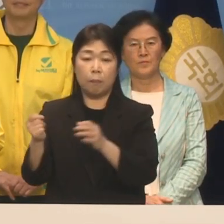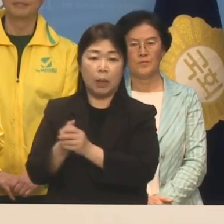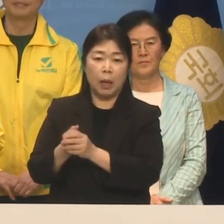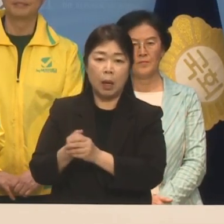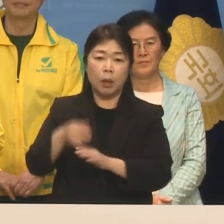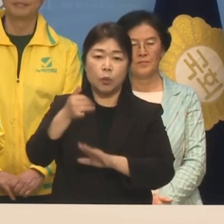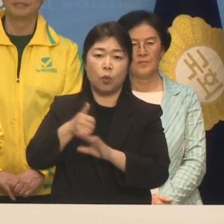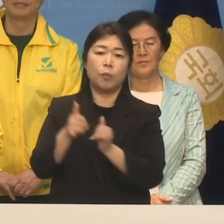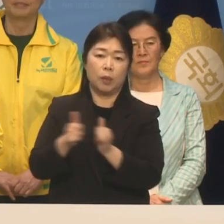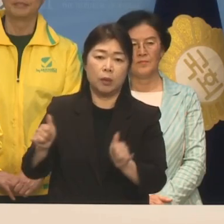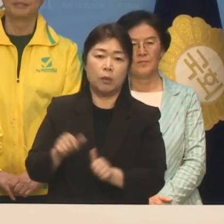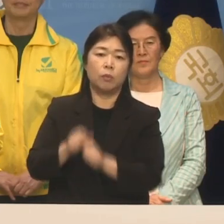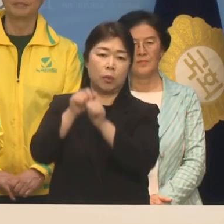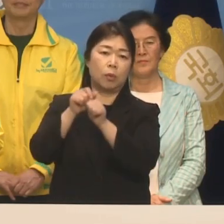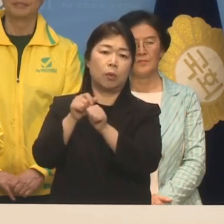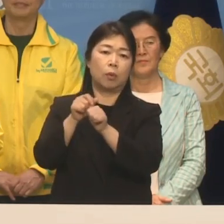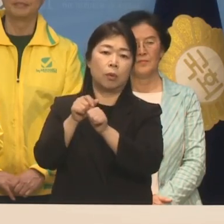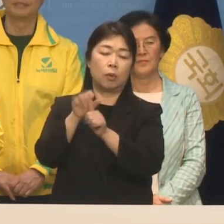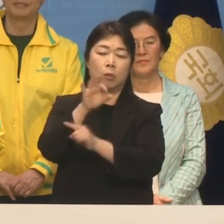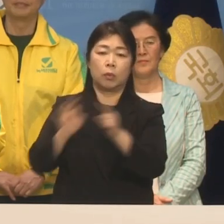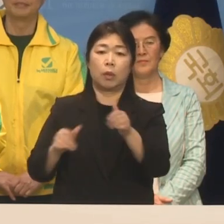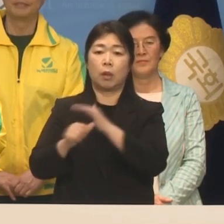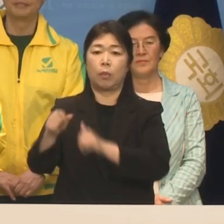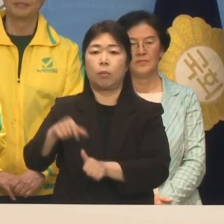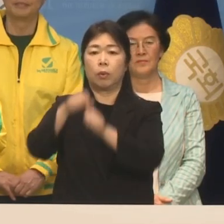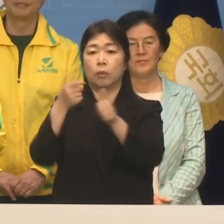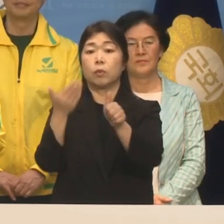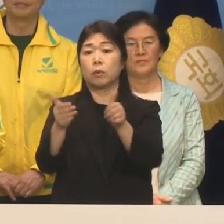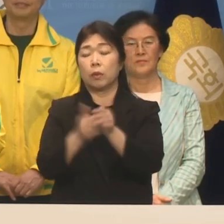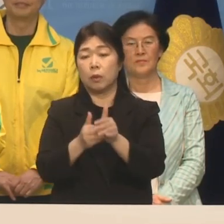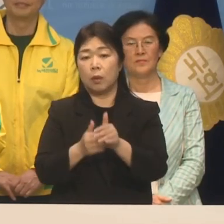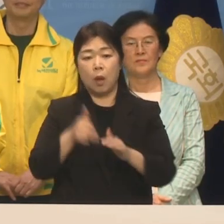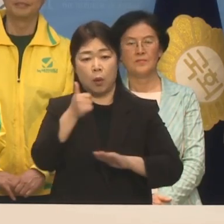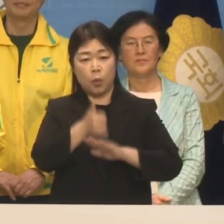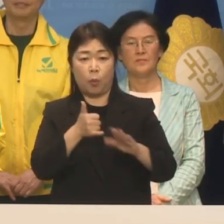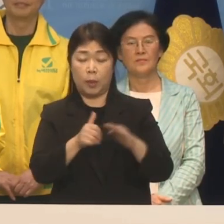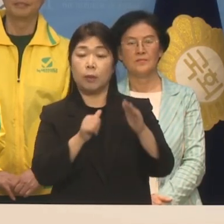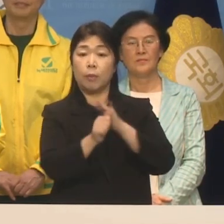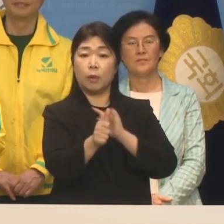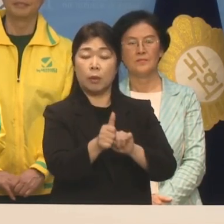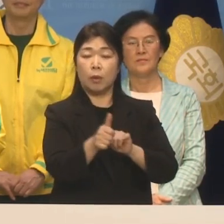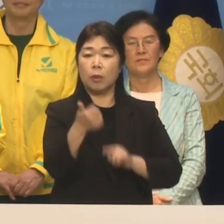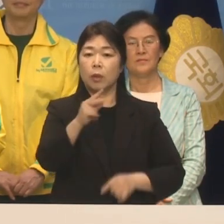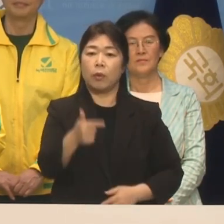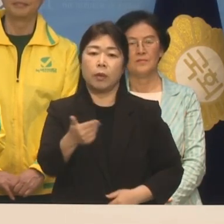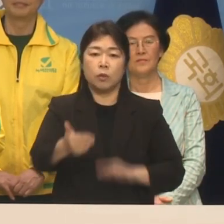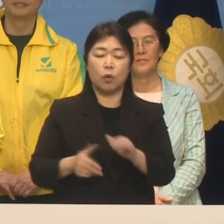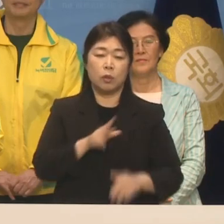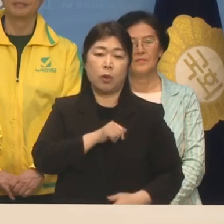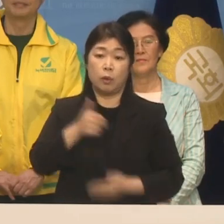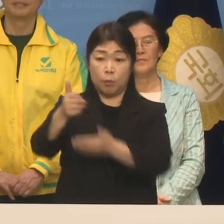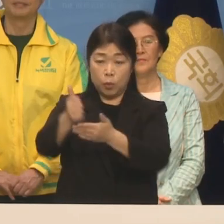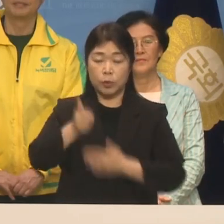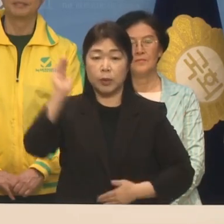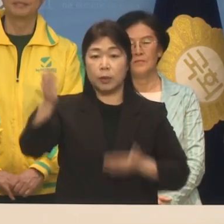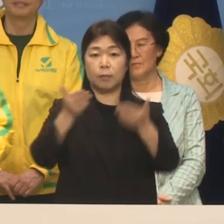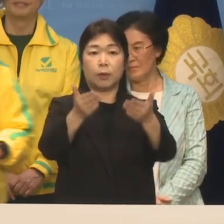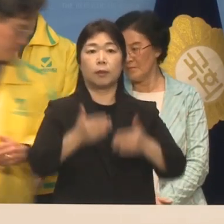후보로 출마시킨 정당입니다. 네, 농민계를 대표하여 현혜자 전 국회의원님 모시고 발언 듣도록